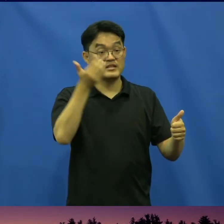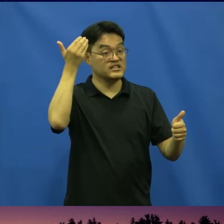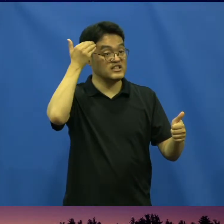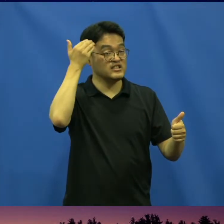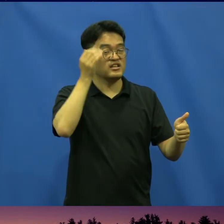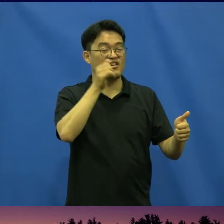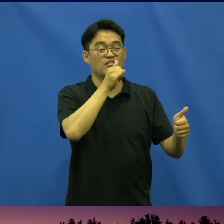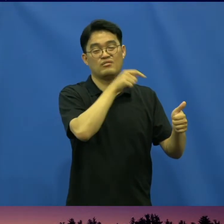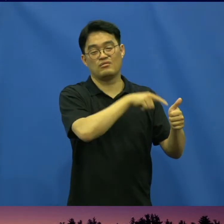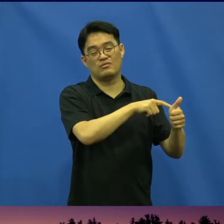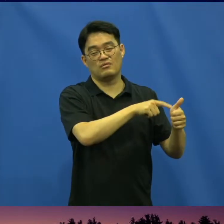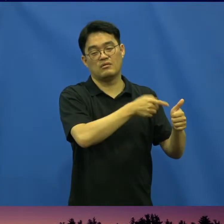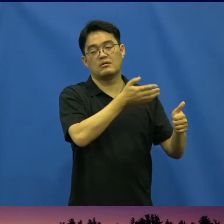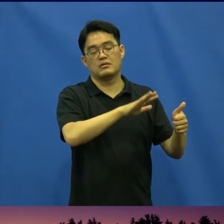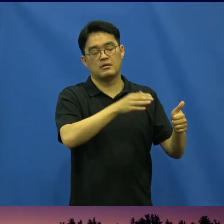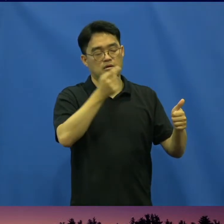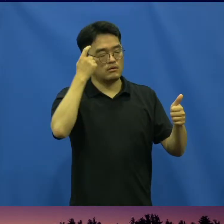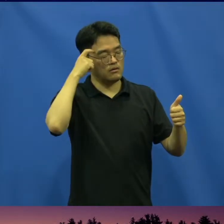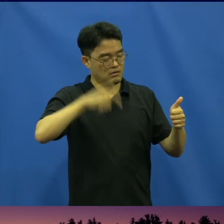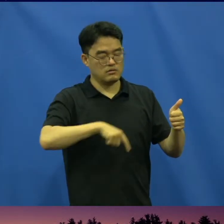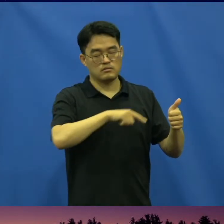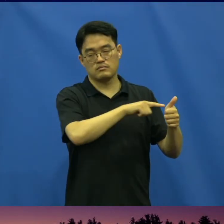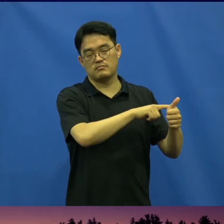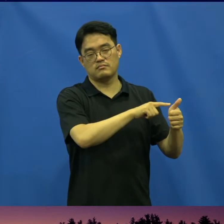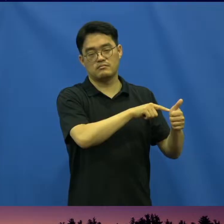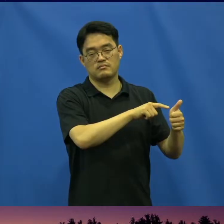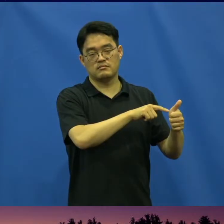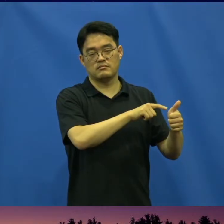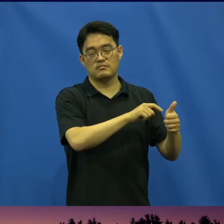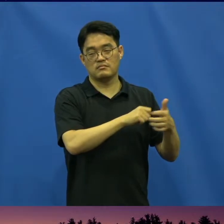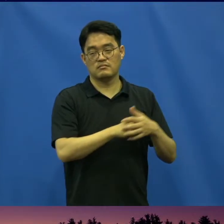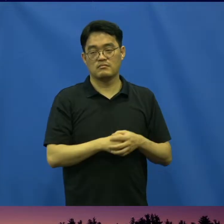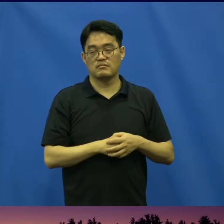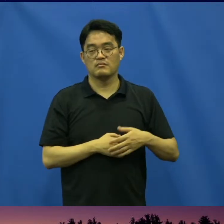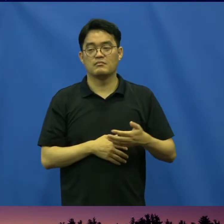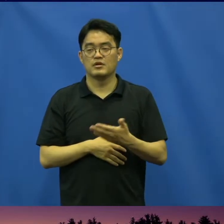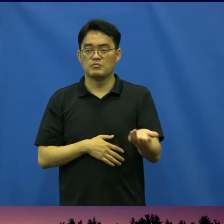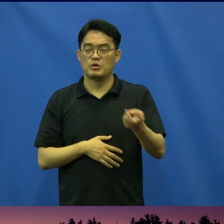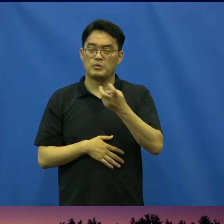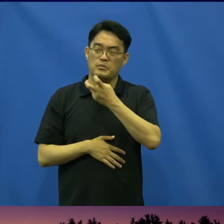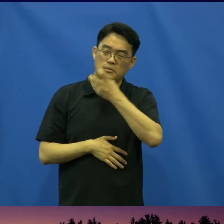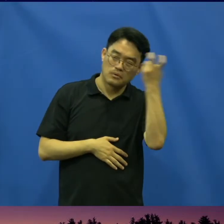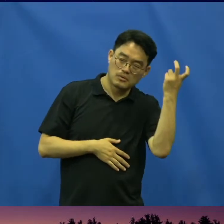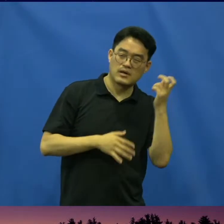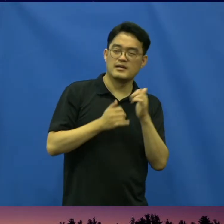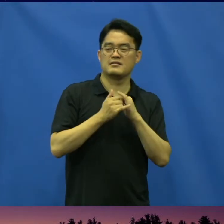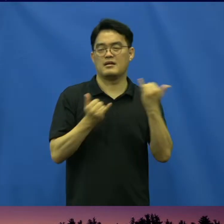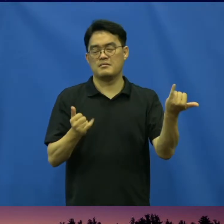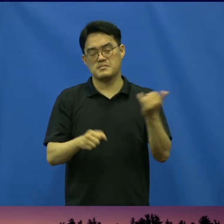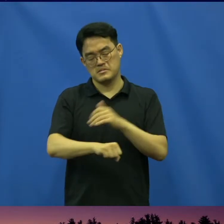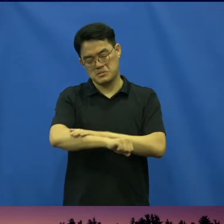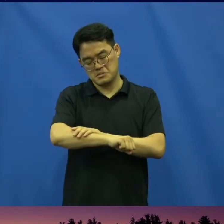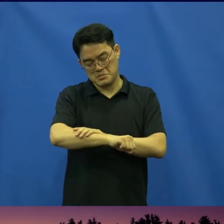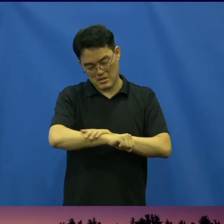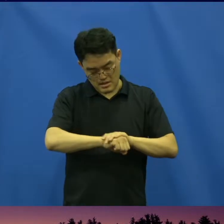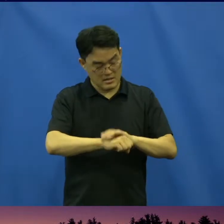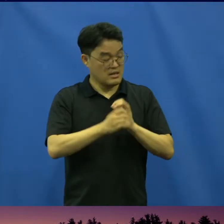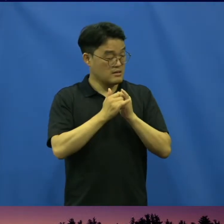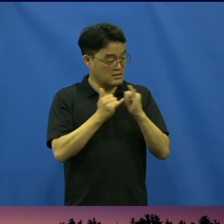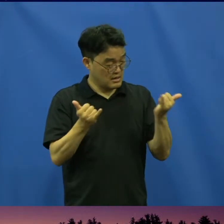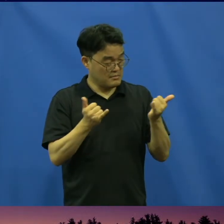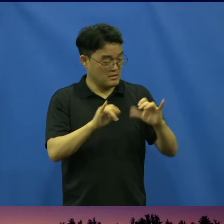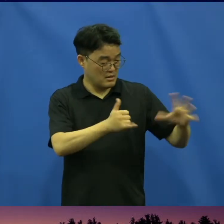너무 많아요. 그냥 널려져 있어요, 여러분. 잘난 사람 세상에 널려 있어요, 여러분. 그러나 그 똑똑함과 잘남으로